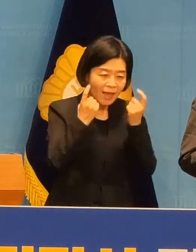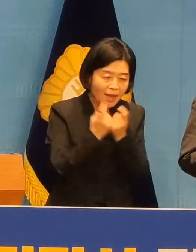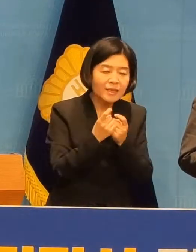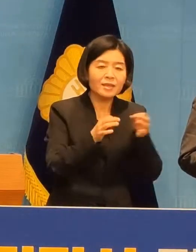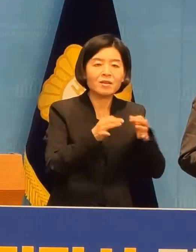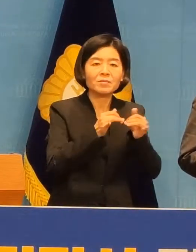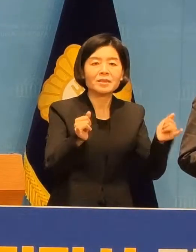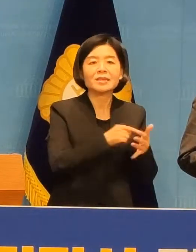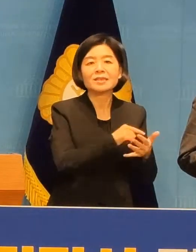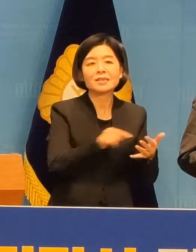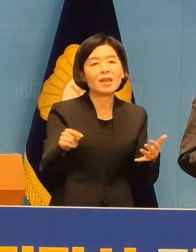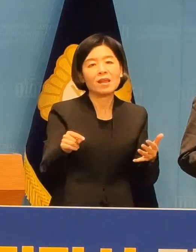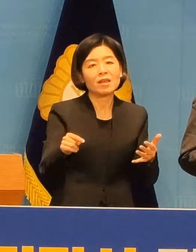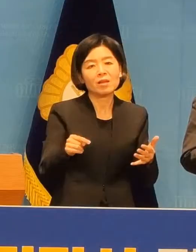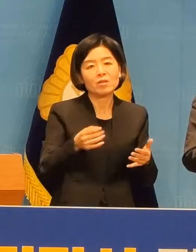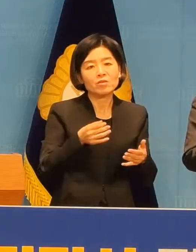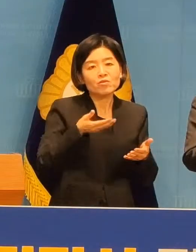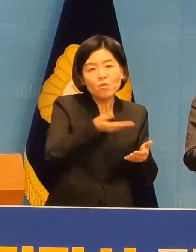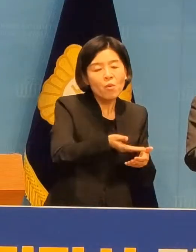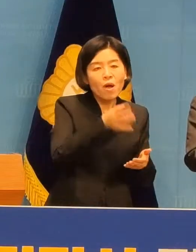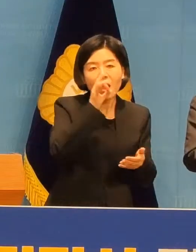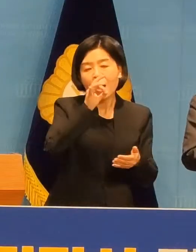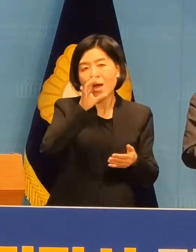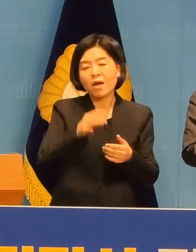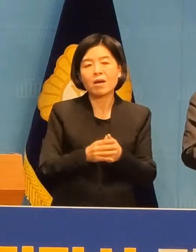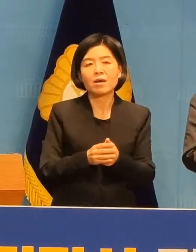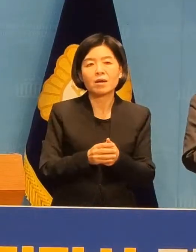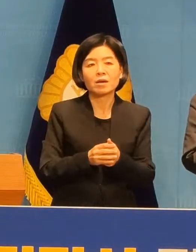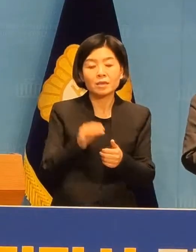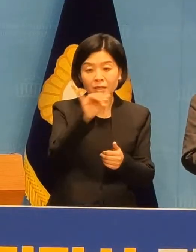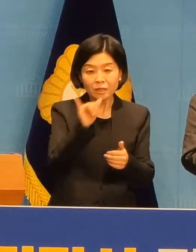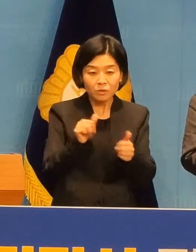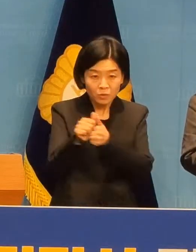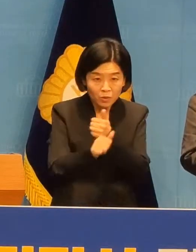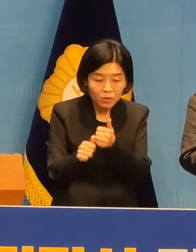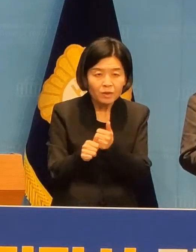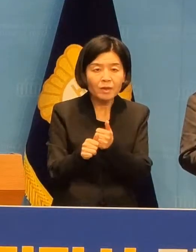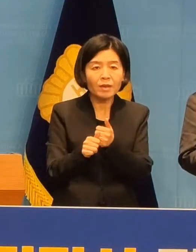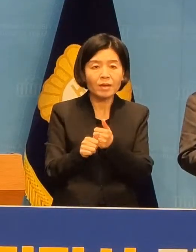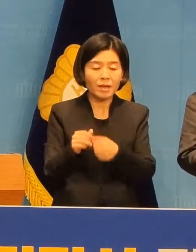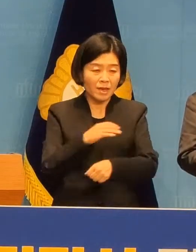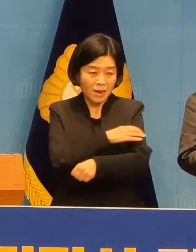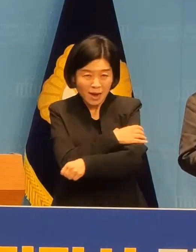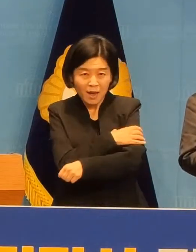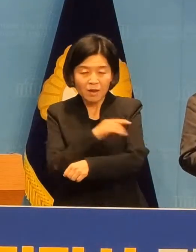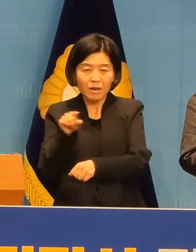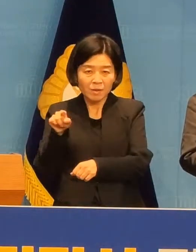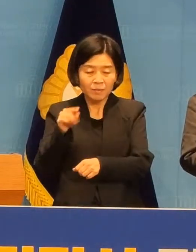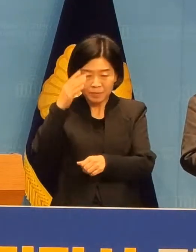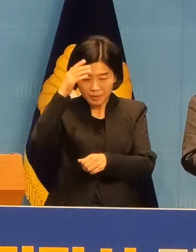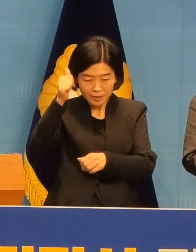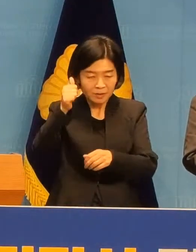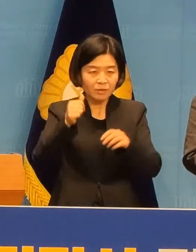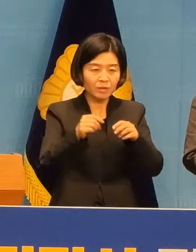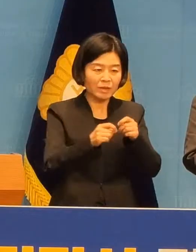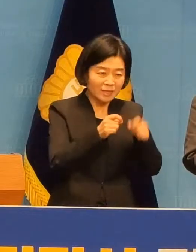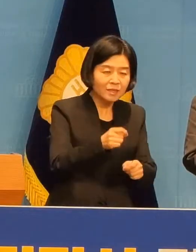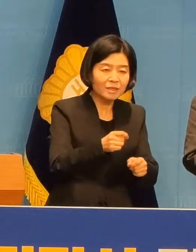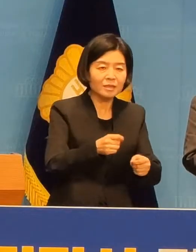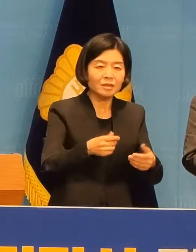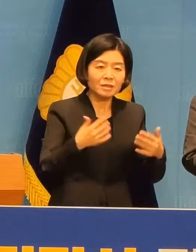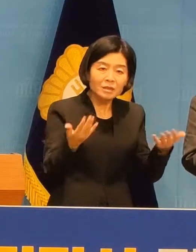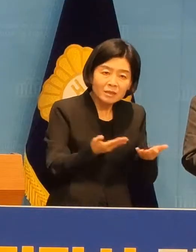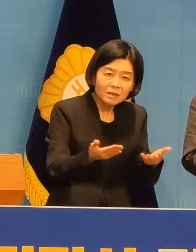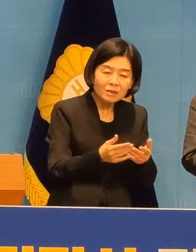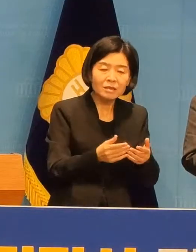됩니다. 을지로위원회는 불공정한 갑을 구조를 바로잡고 정보공개서 제도의 실효성을